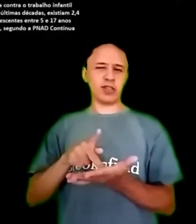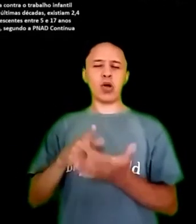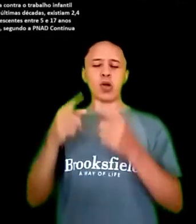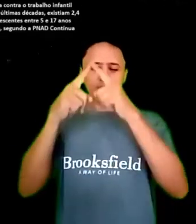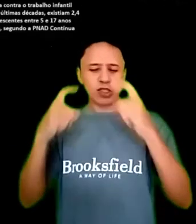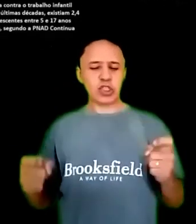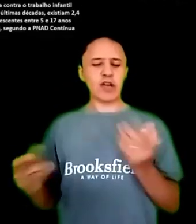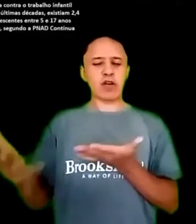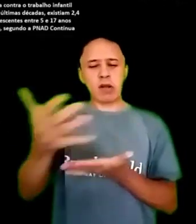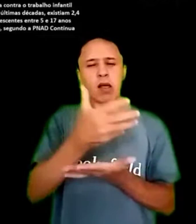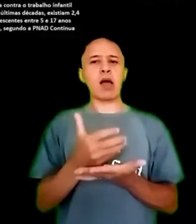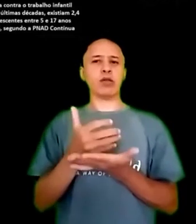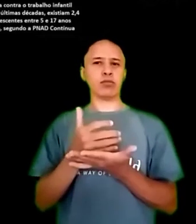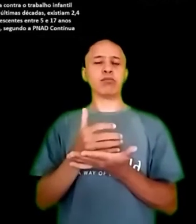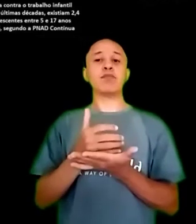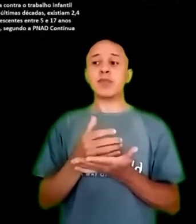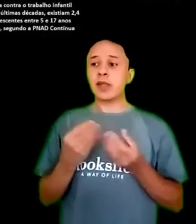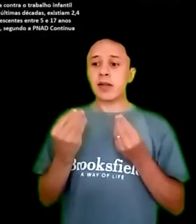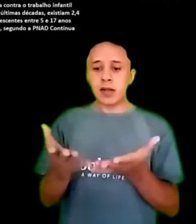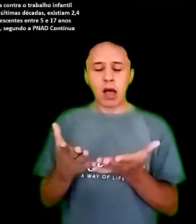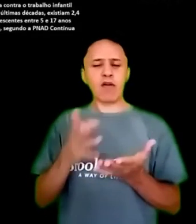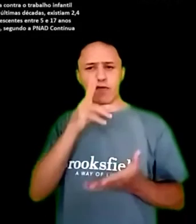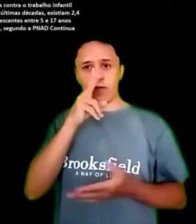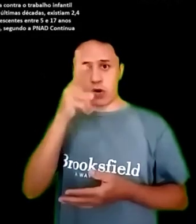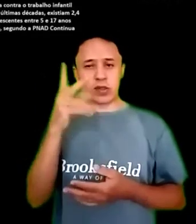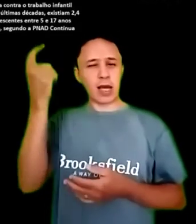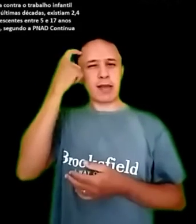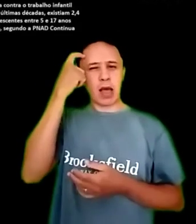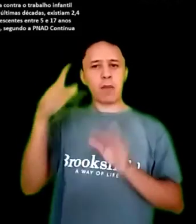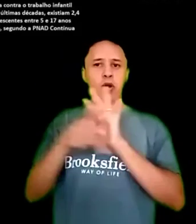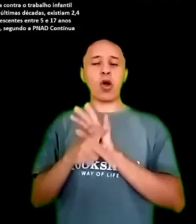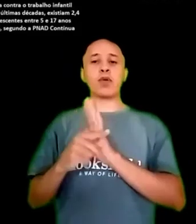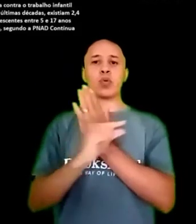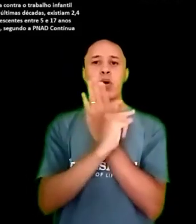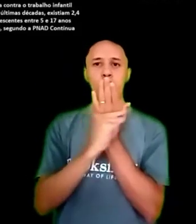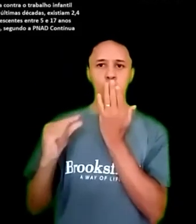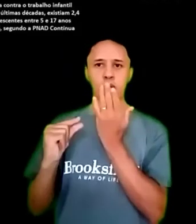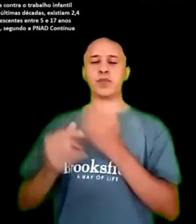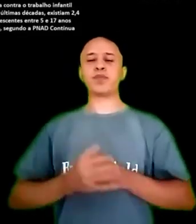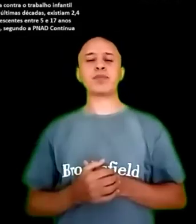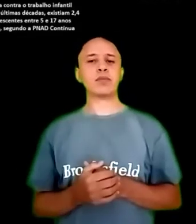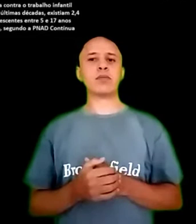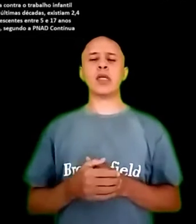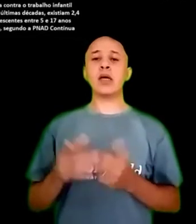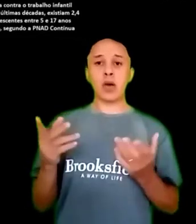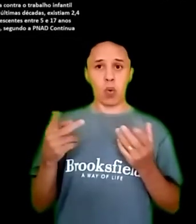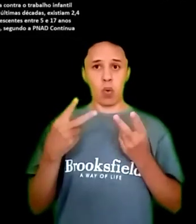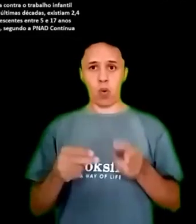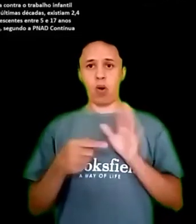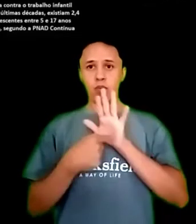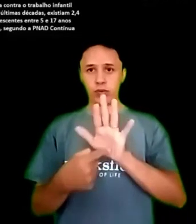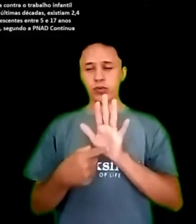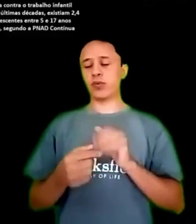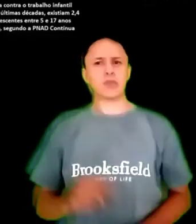dados reais, que virão para fortalecer a ideia do autor, como, por exemplo, deste trecho que eu destaquei do resto do texto. Apesar